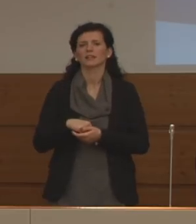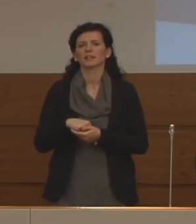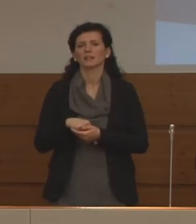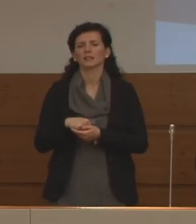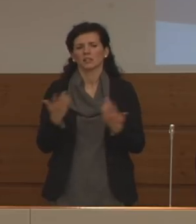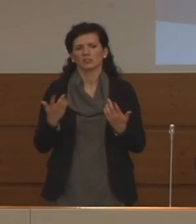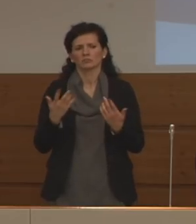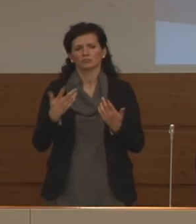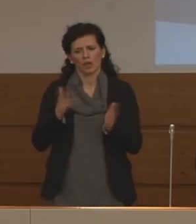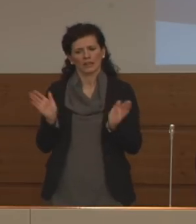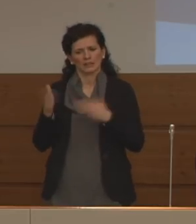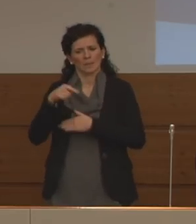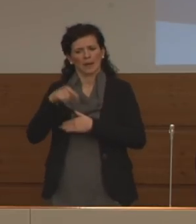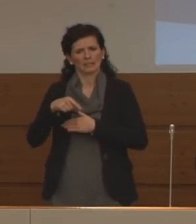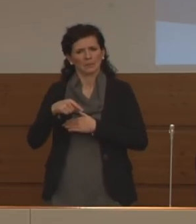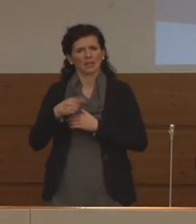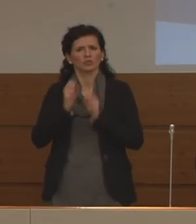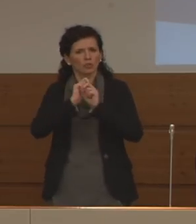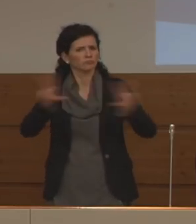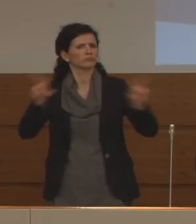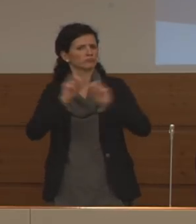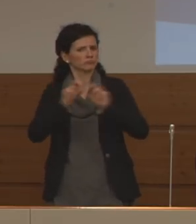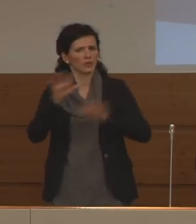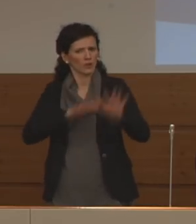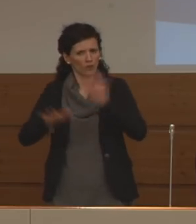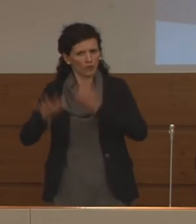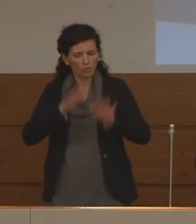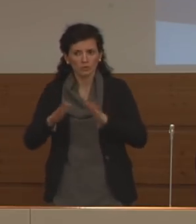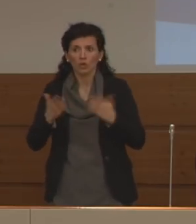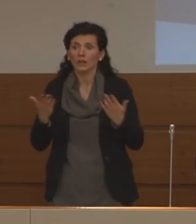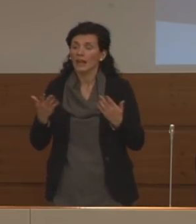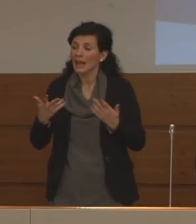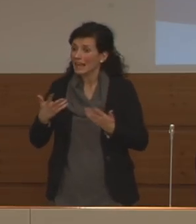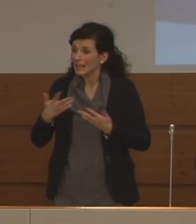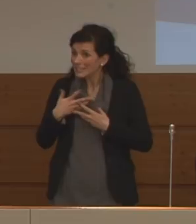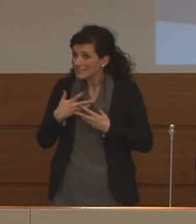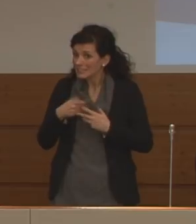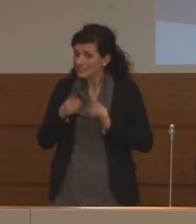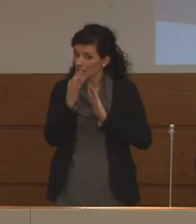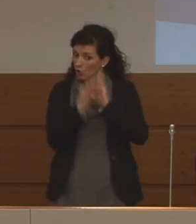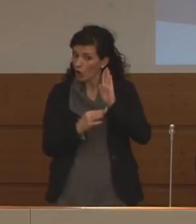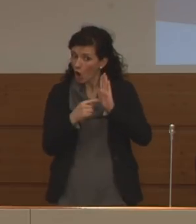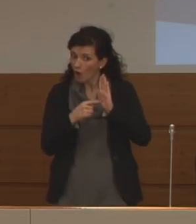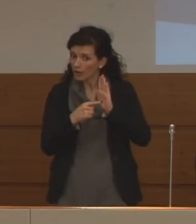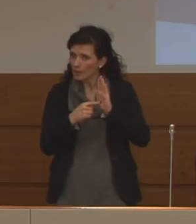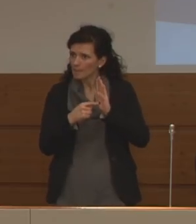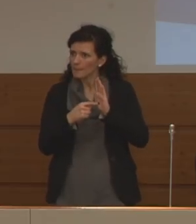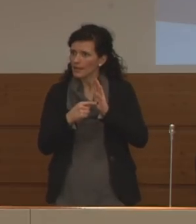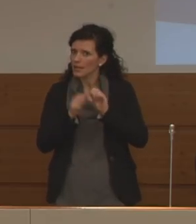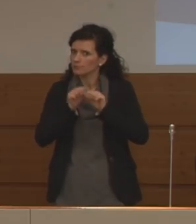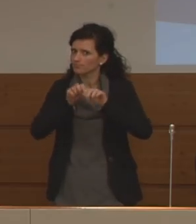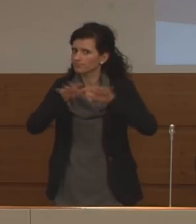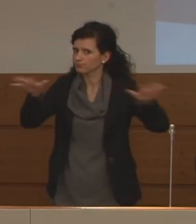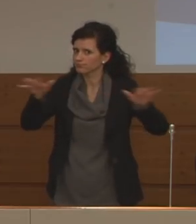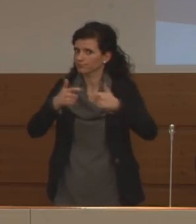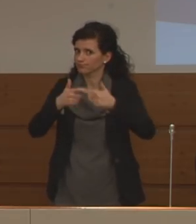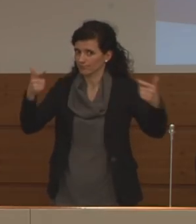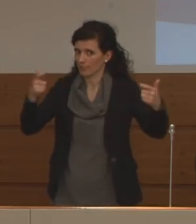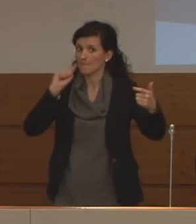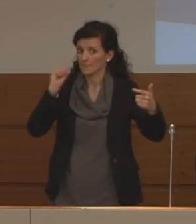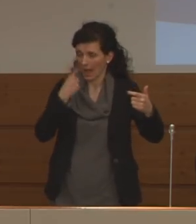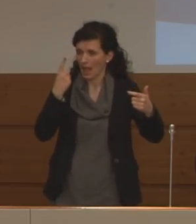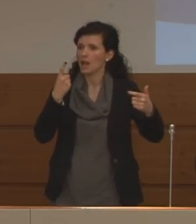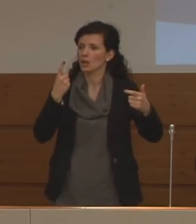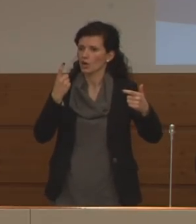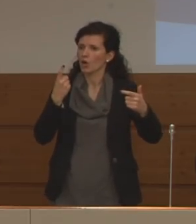portando avanti esiste come dire la necessità di intensificare questa enorme diciamo di prudenza anche per il